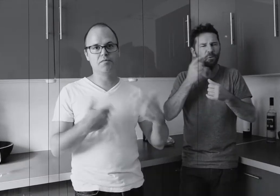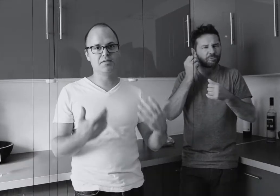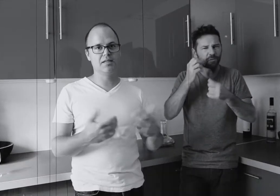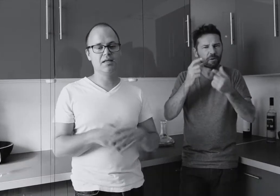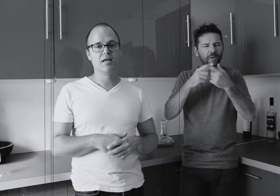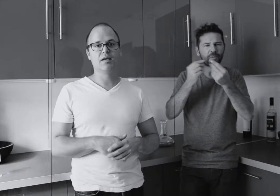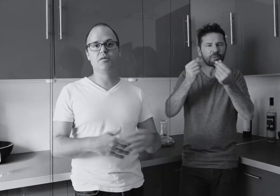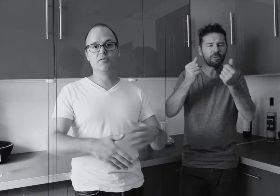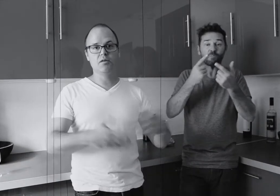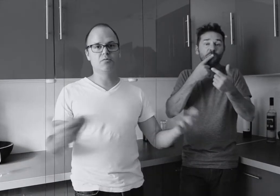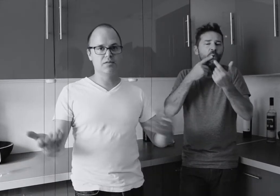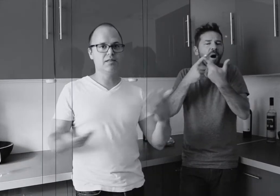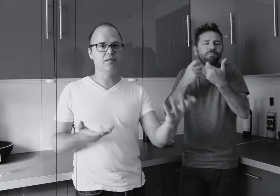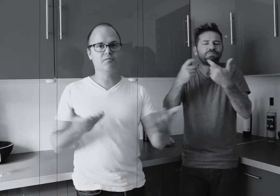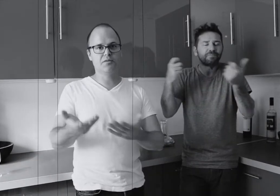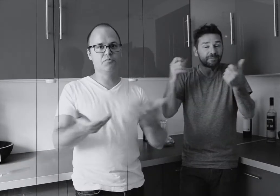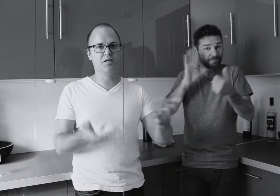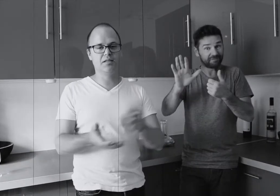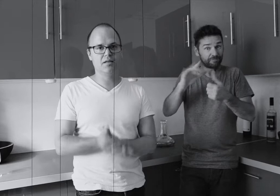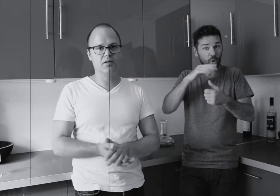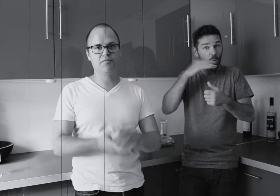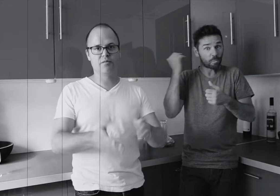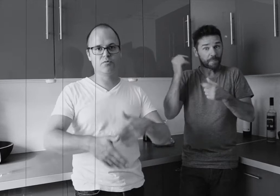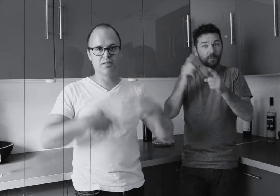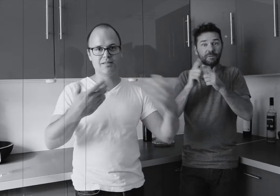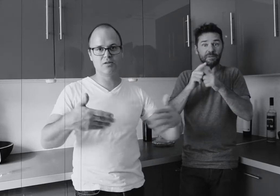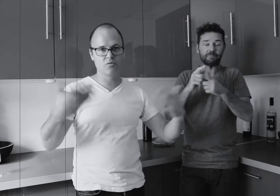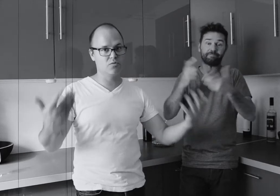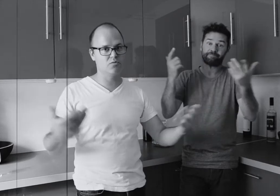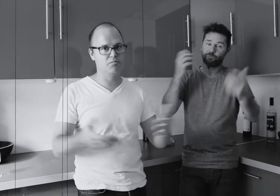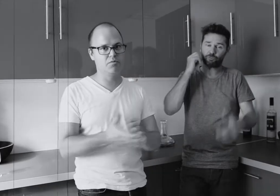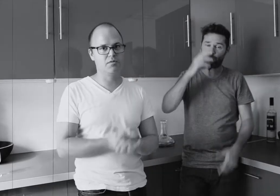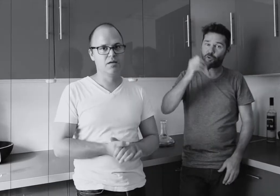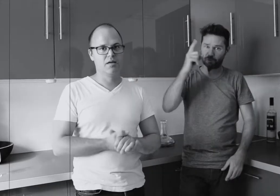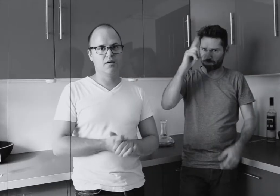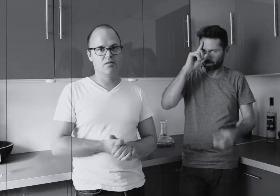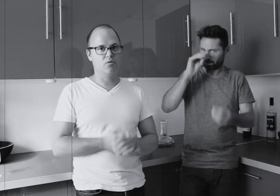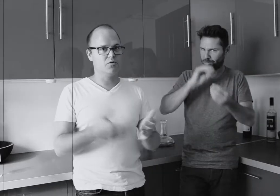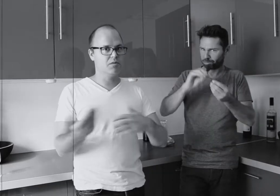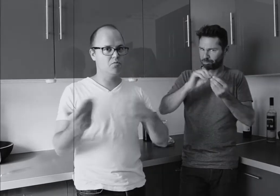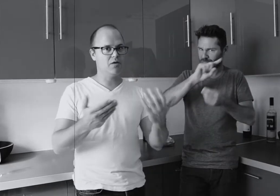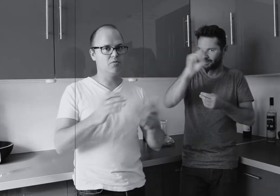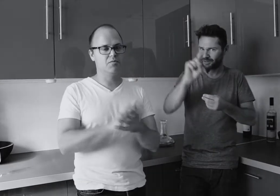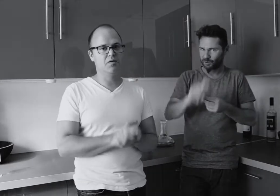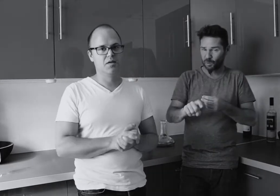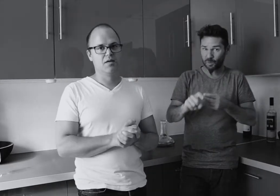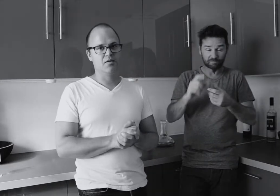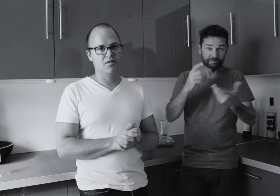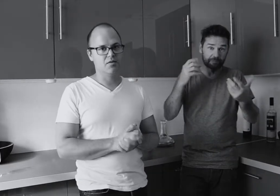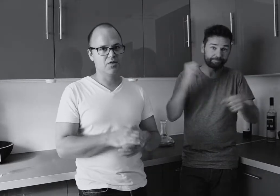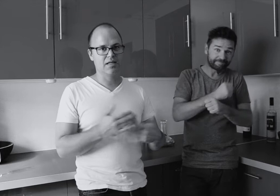peu confiserie, et puis donc aussi, on va trouver là-dedans la fameuse question qu'on se pose heureusement ou